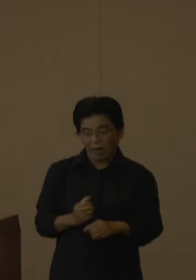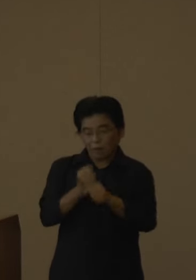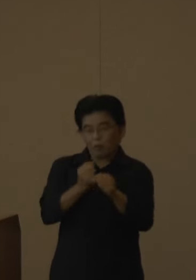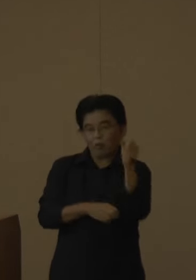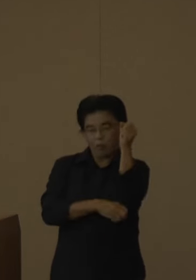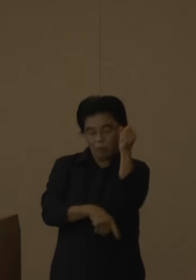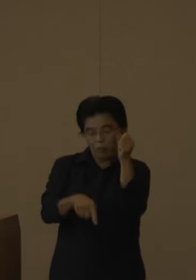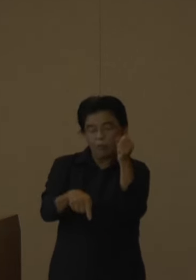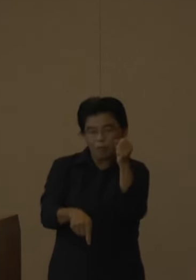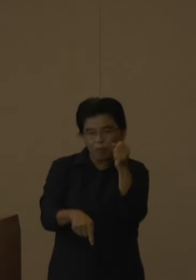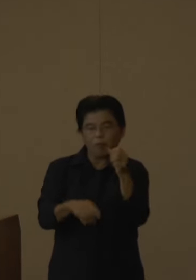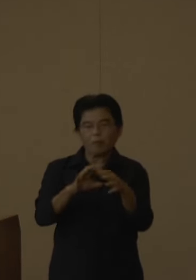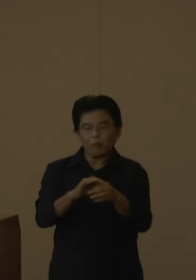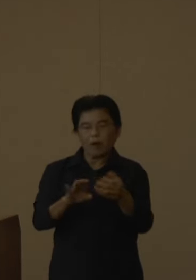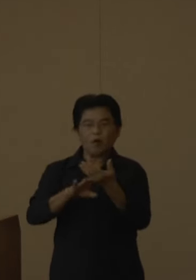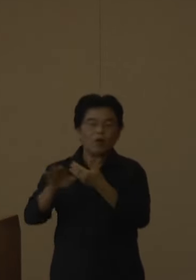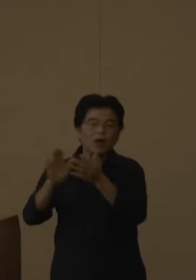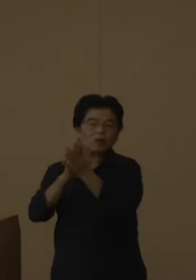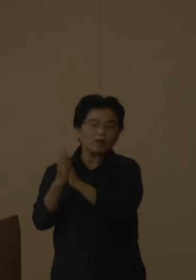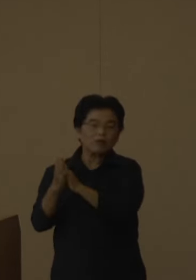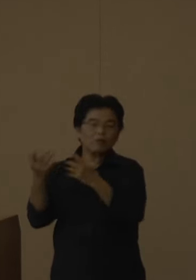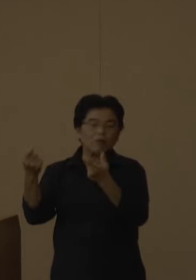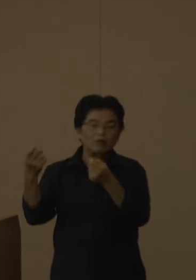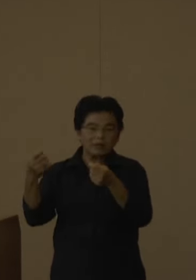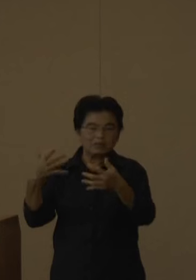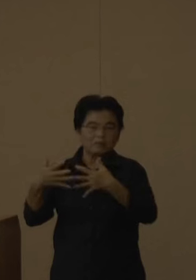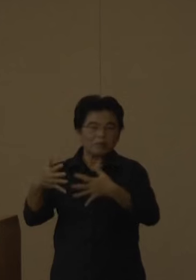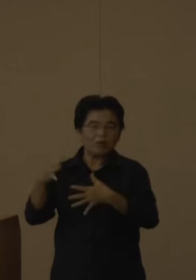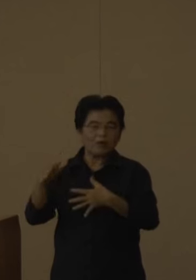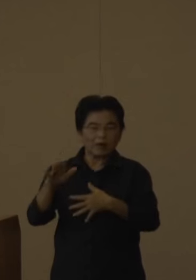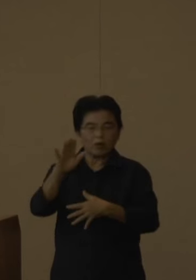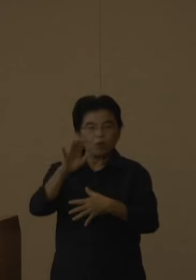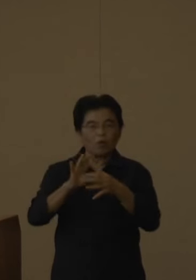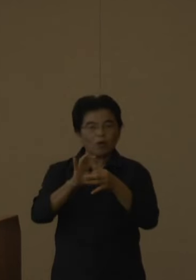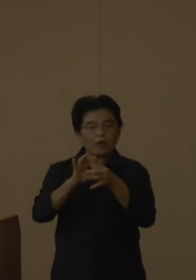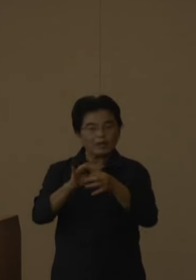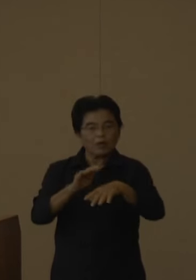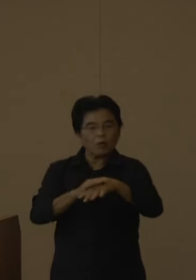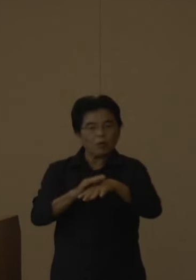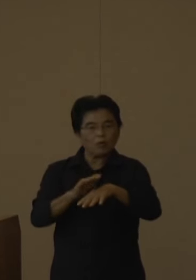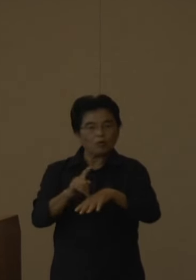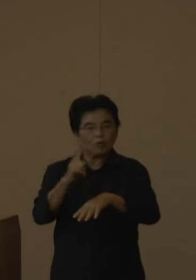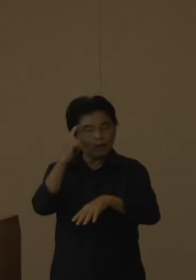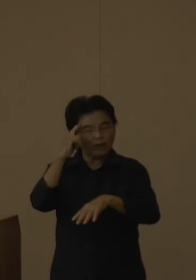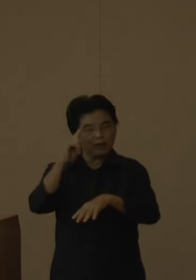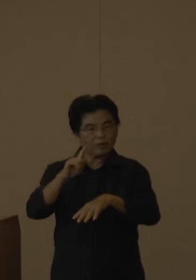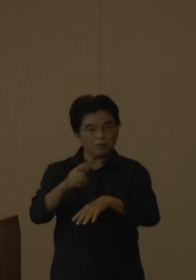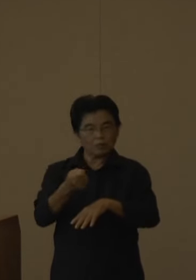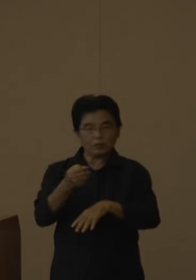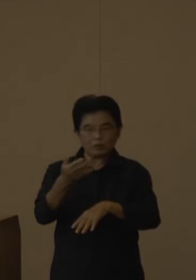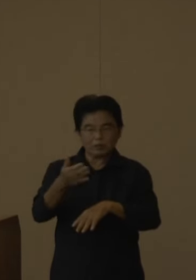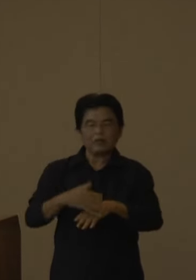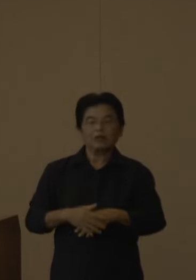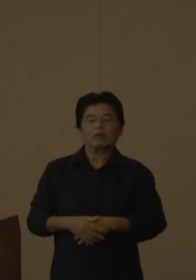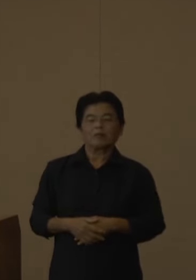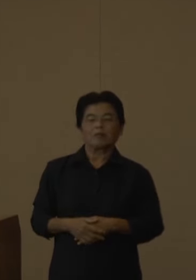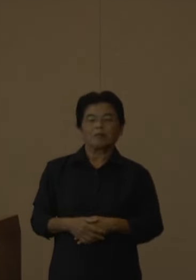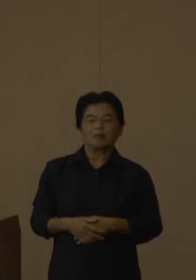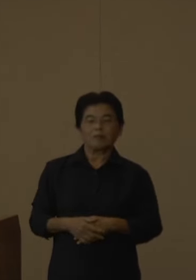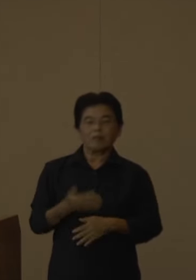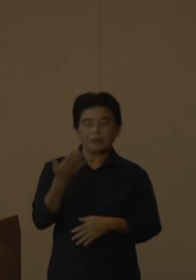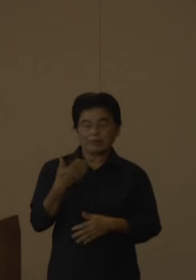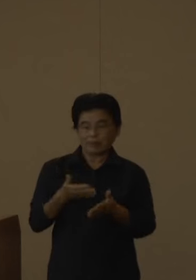同じような事象他県でも起こりうる食い違いだと思うんですけれども、連携今後どのように強化されていくお考えか伺えますでしょうか。 はい、ま